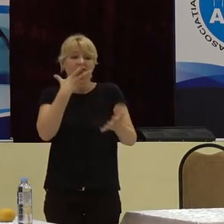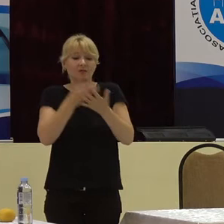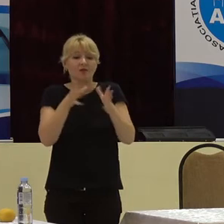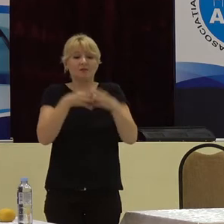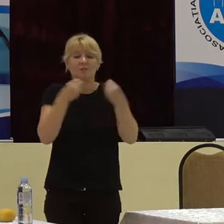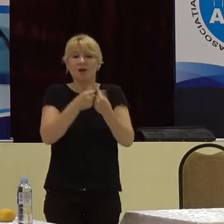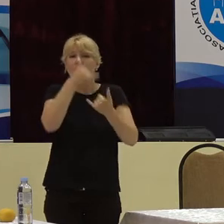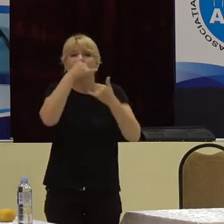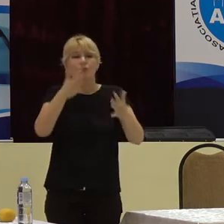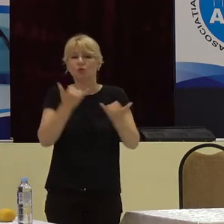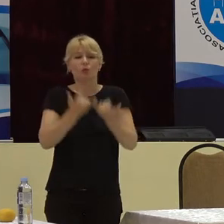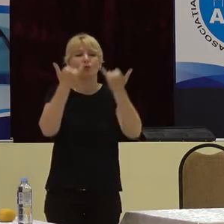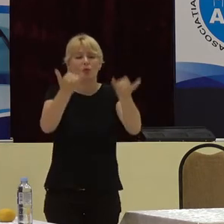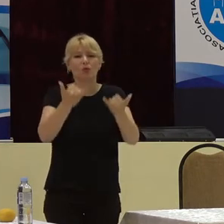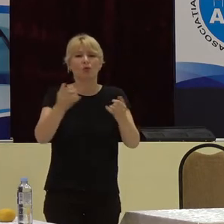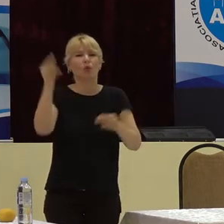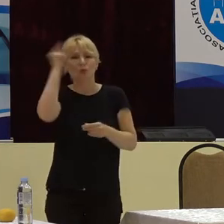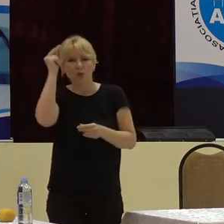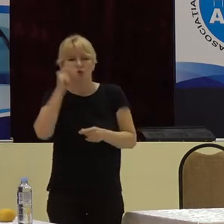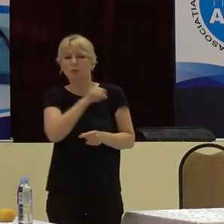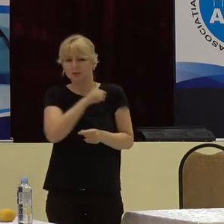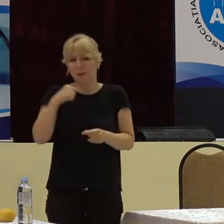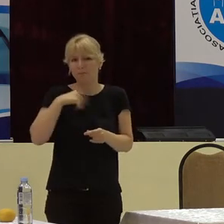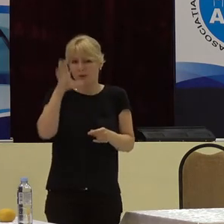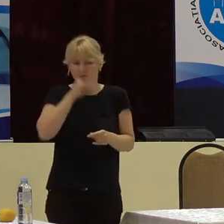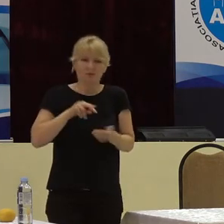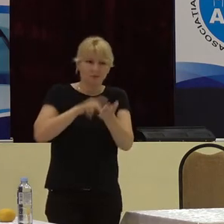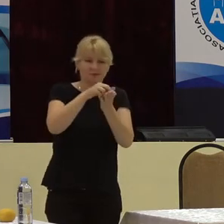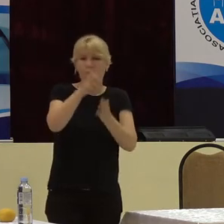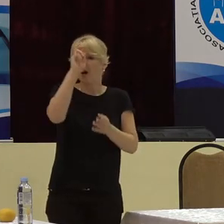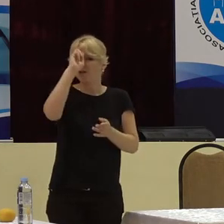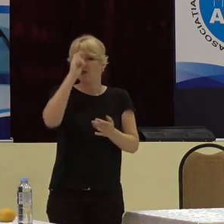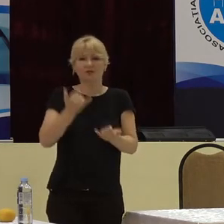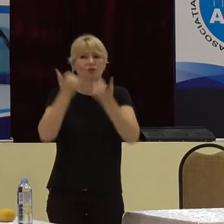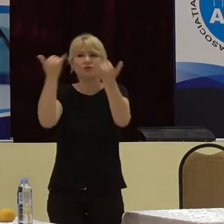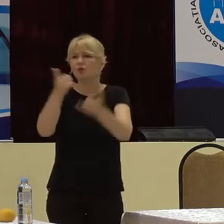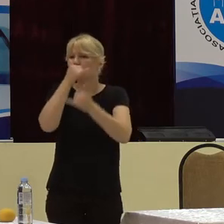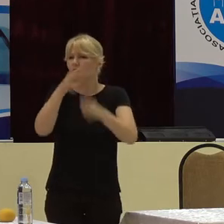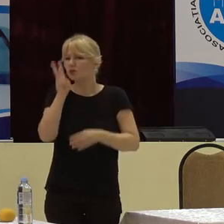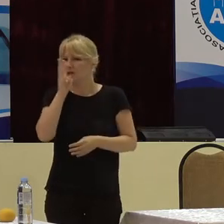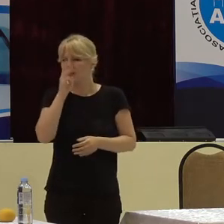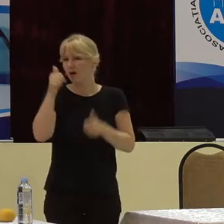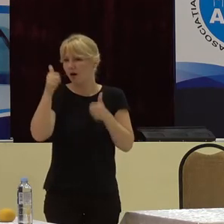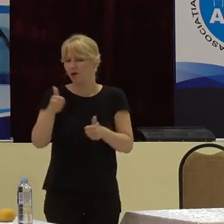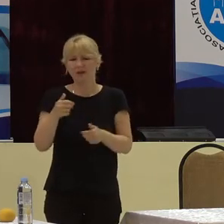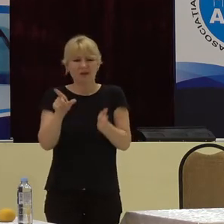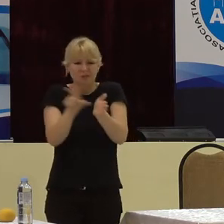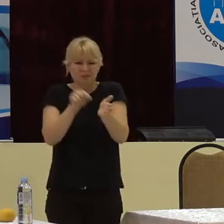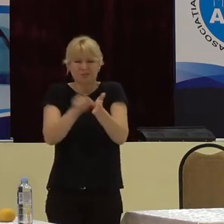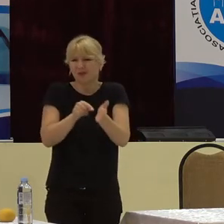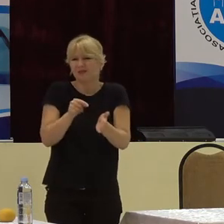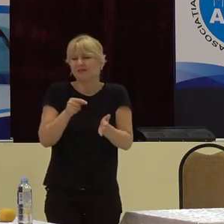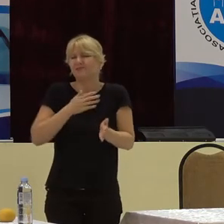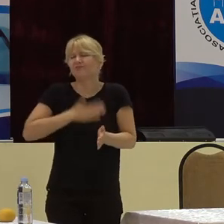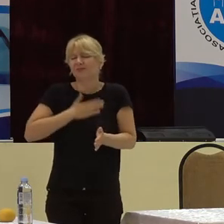asigură o educație, ca ele să se descurce de sine stătător, când statul nu le dă posibilitatea să aibă un salariu, nu o pensie care să